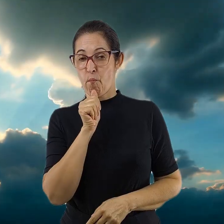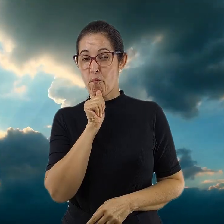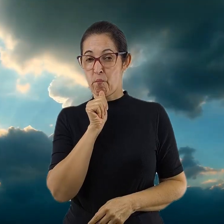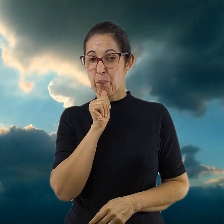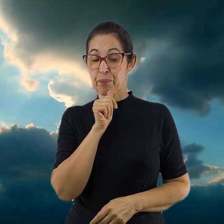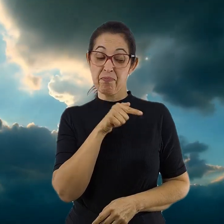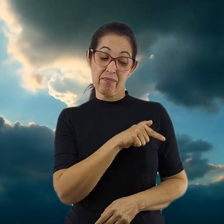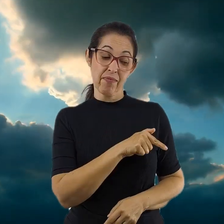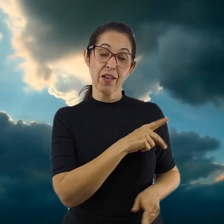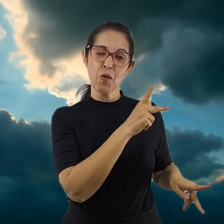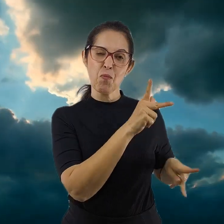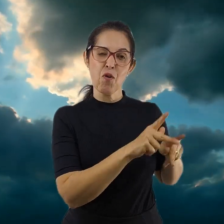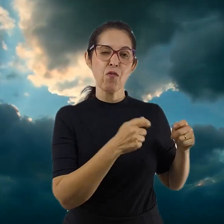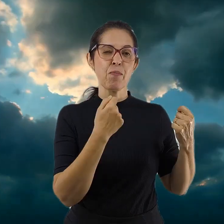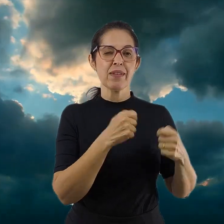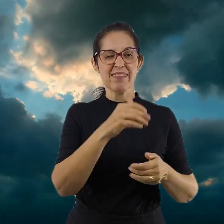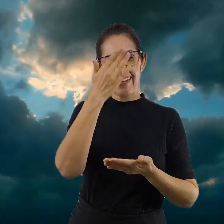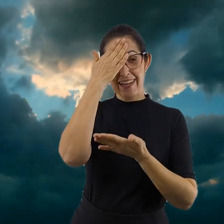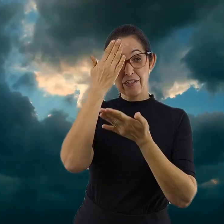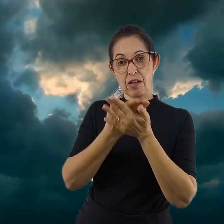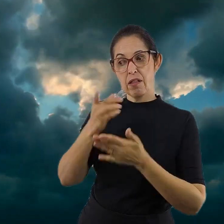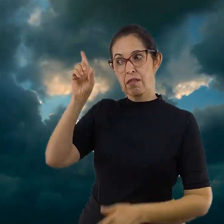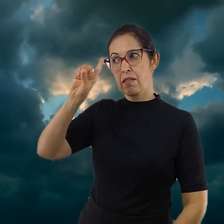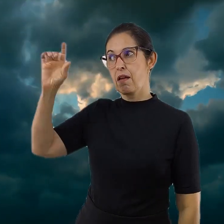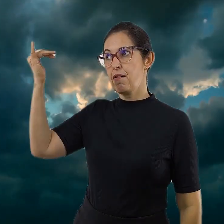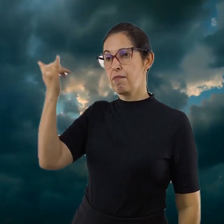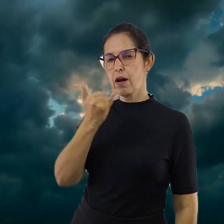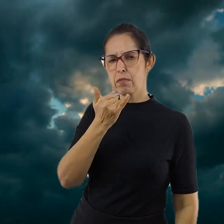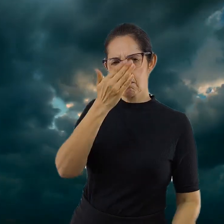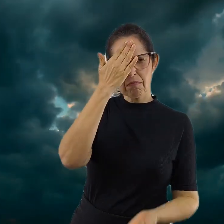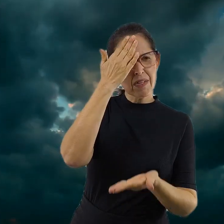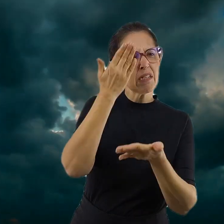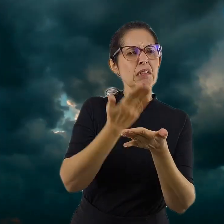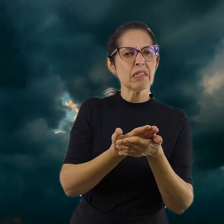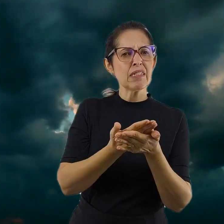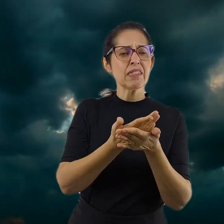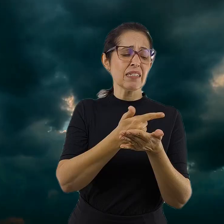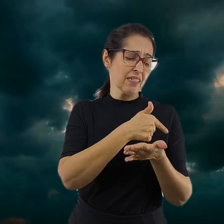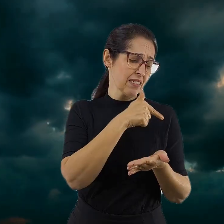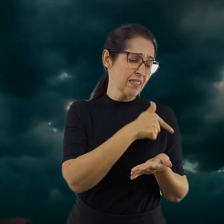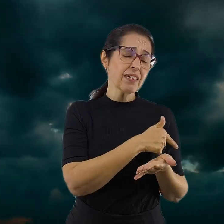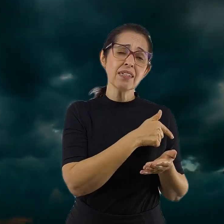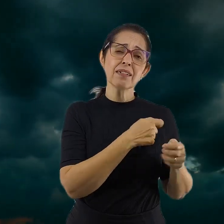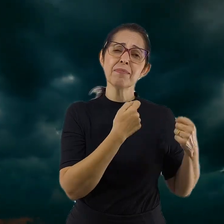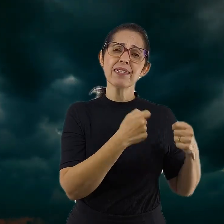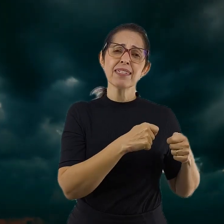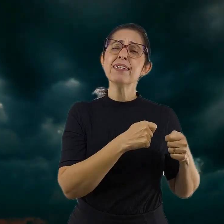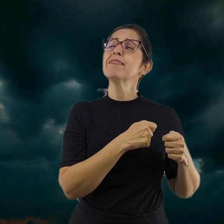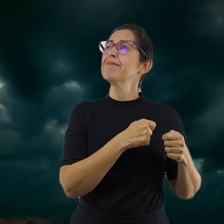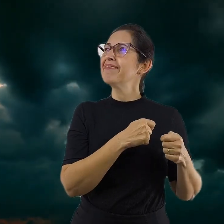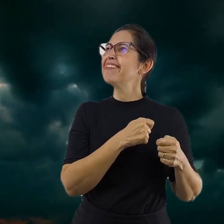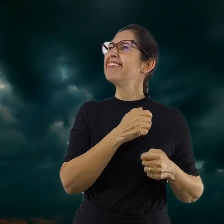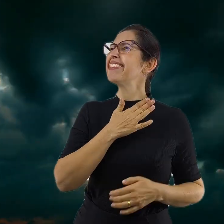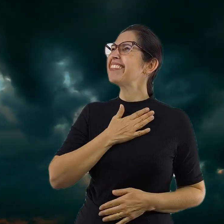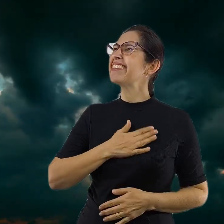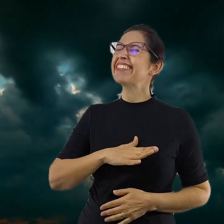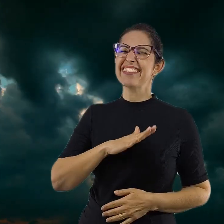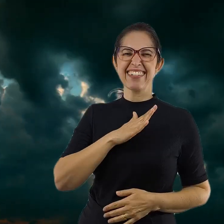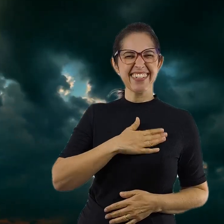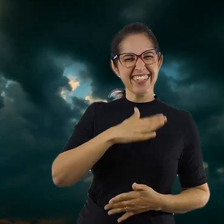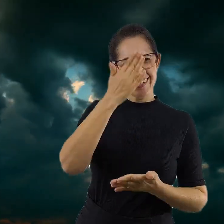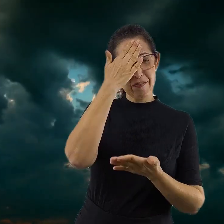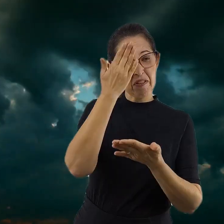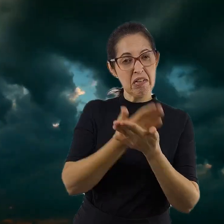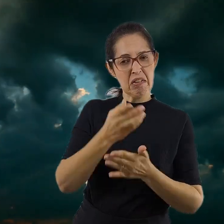Israel tinha que confiar na palavra de Deus. Israel tinha que descansar na palavra de Deus. A palavra de Deus